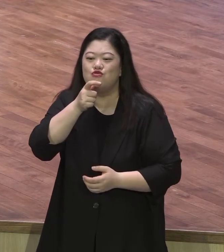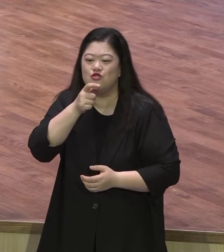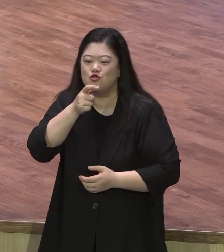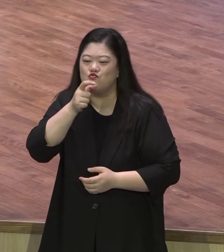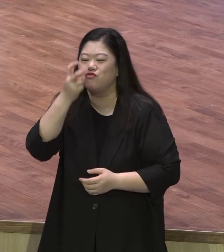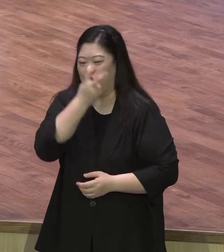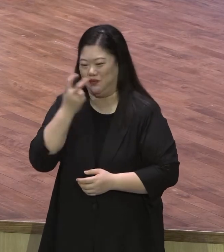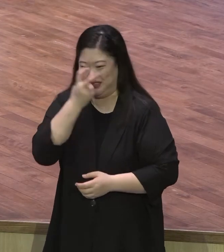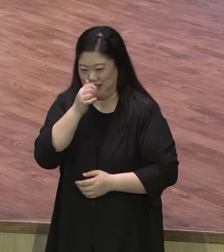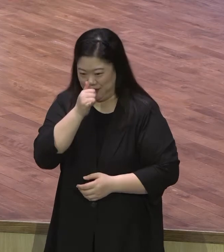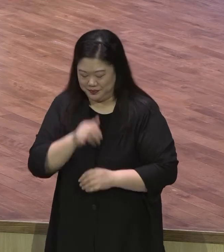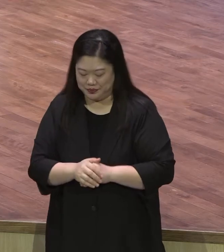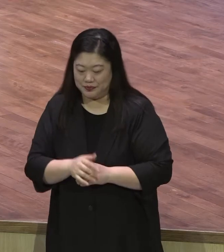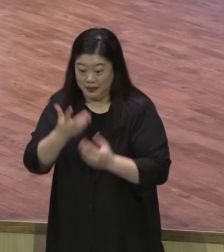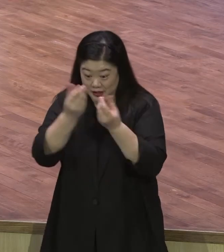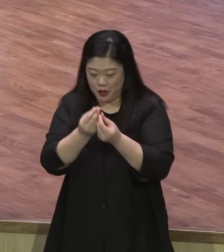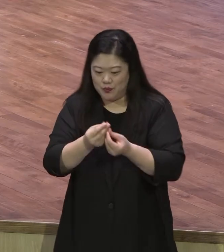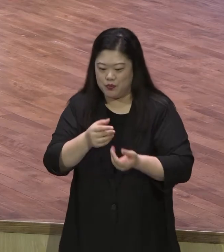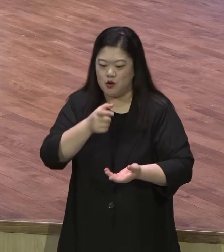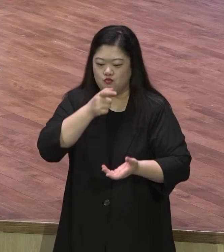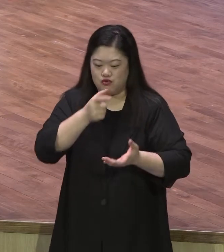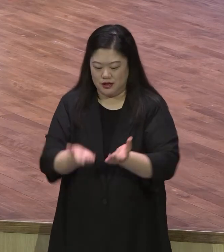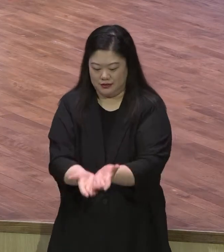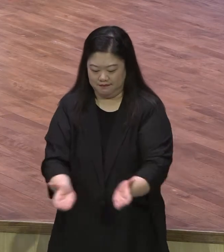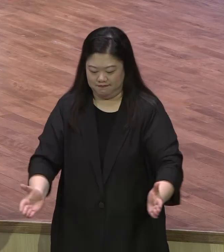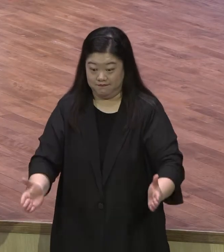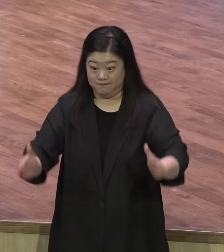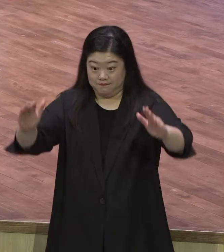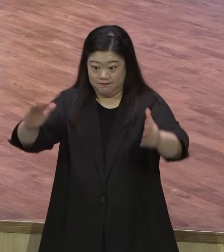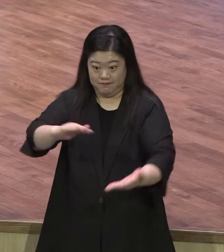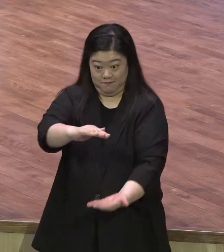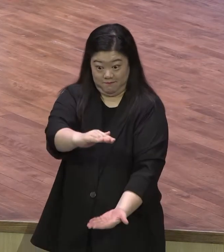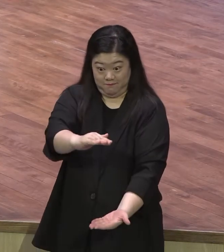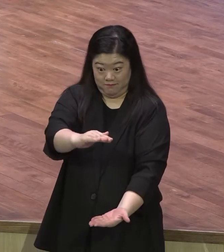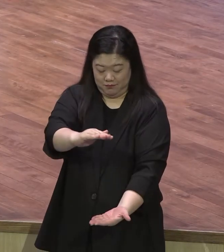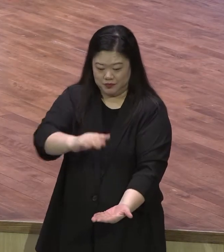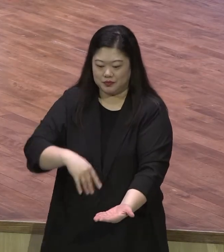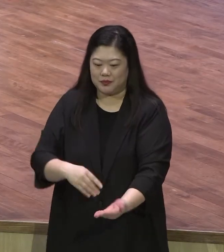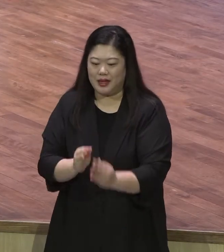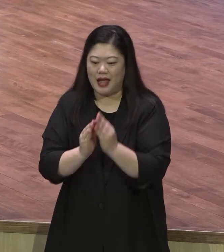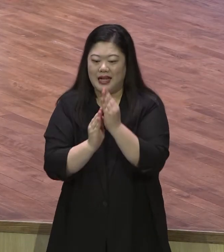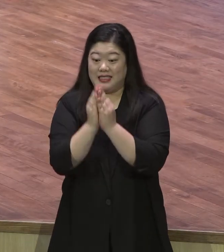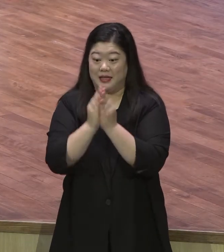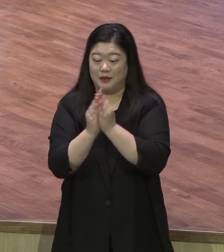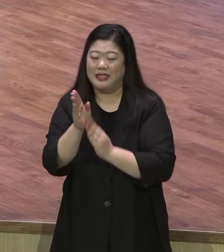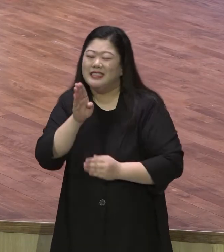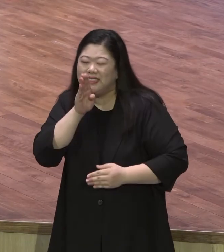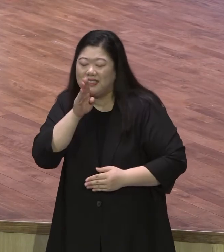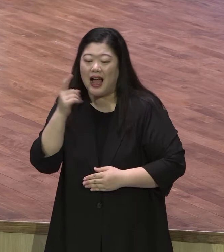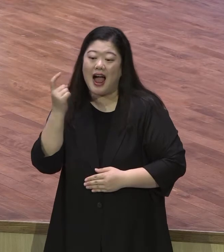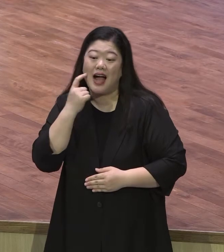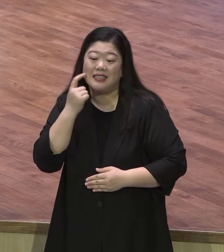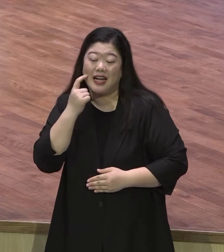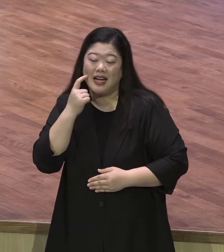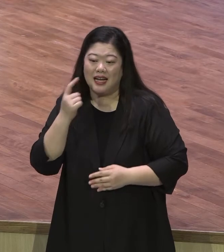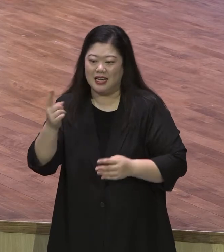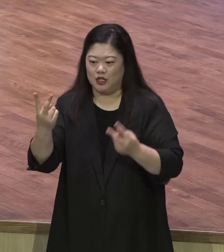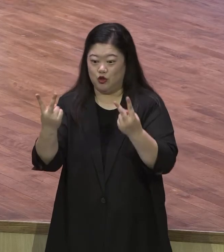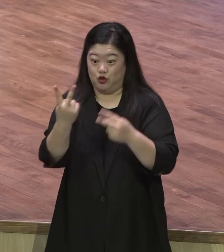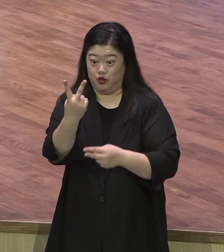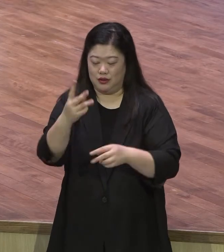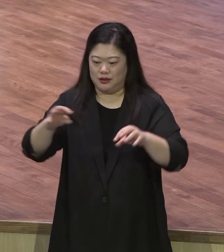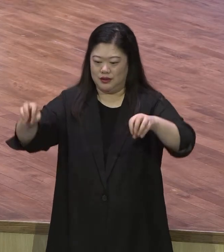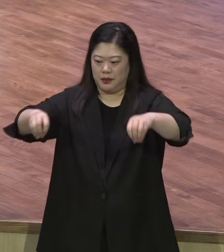가짜를요 물 어느 깊이가 딱 정해놓고 싹 받들이면요 가짜 이 다이아몬드는 내려갈수록 빛이